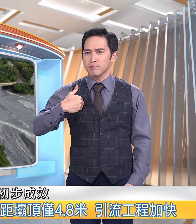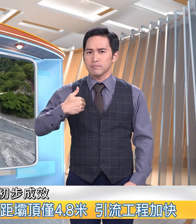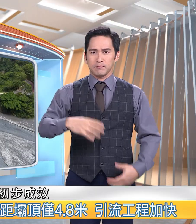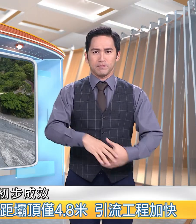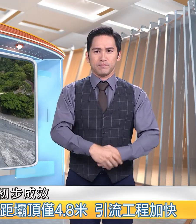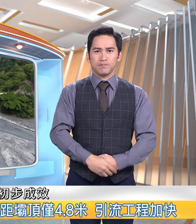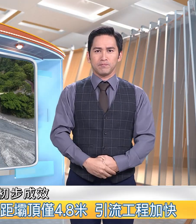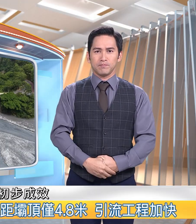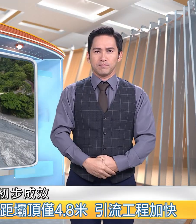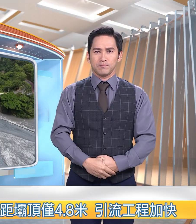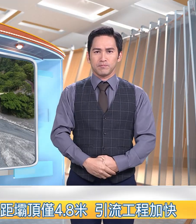成效。